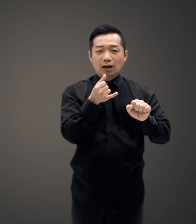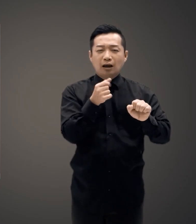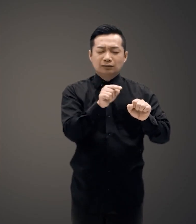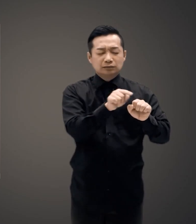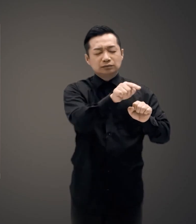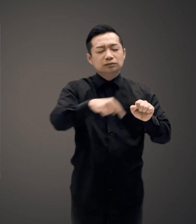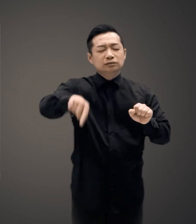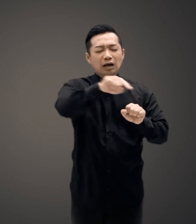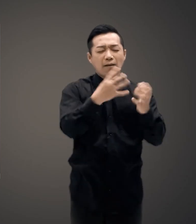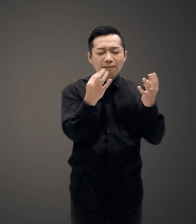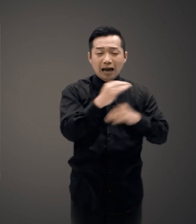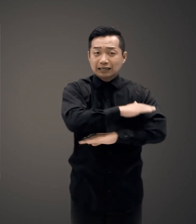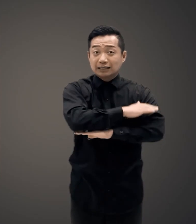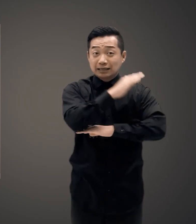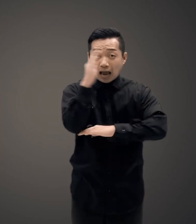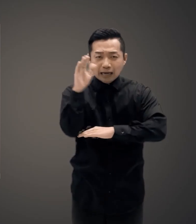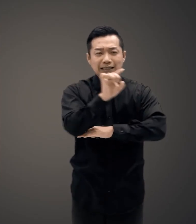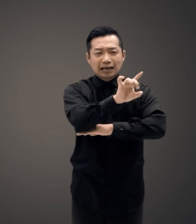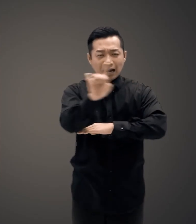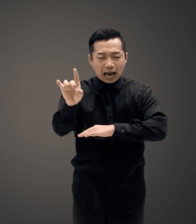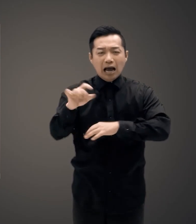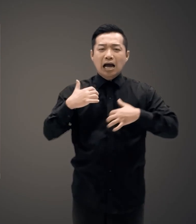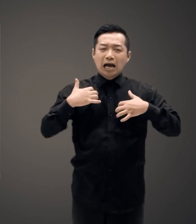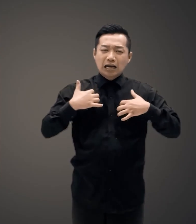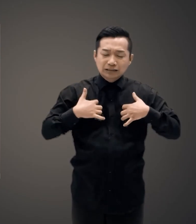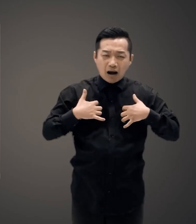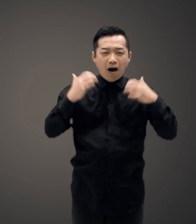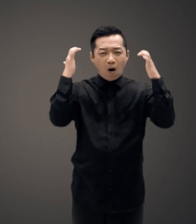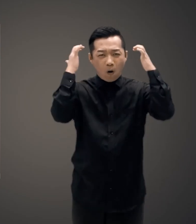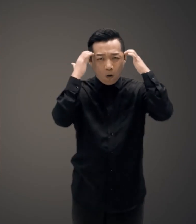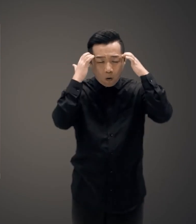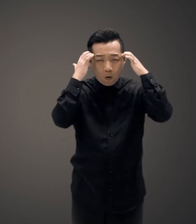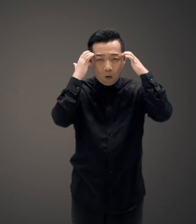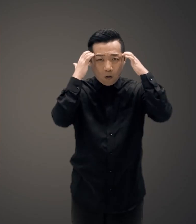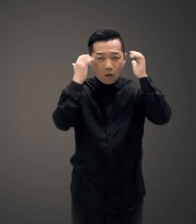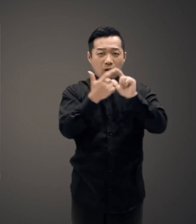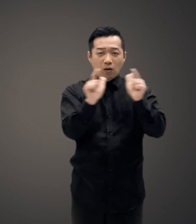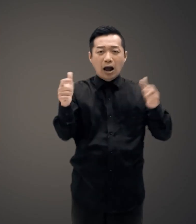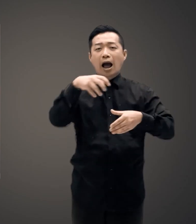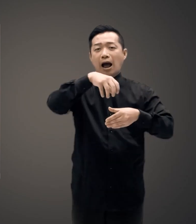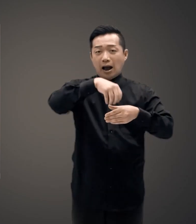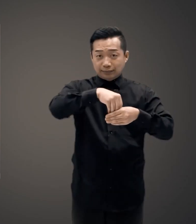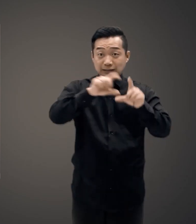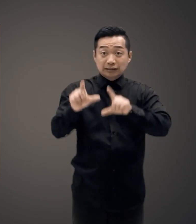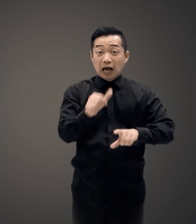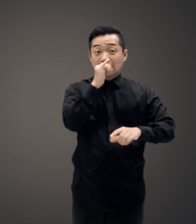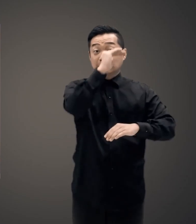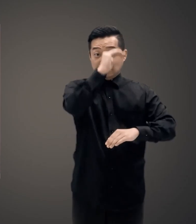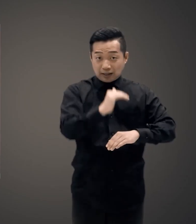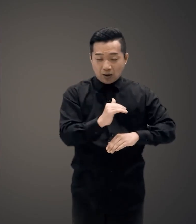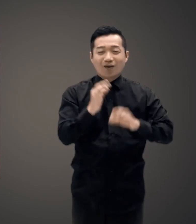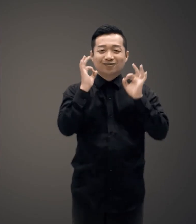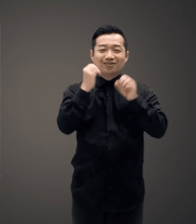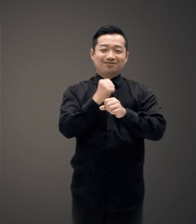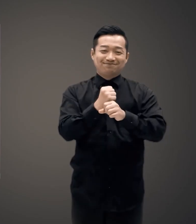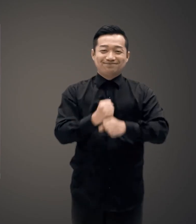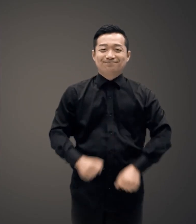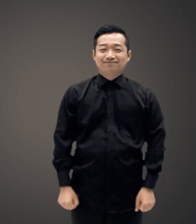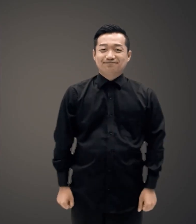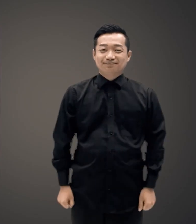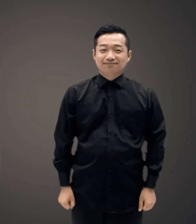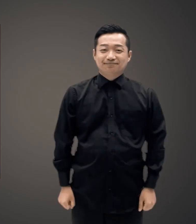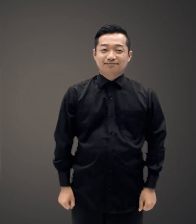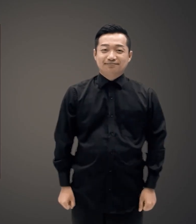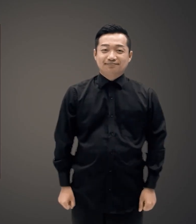그들이 많은 이야기들, 각각의 희노애락을 가지고 살고 있다는 내용을 담으려고